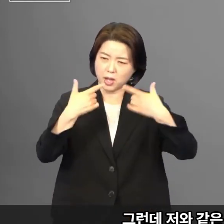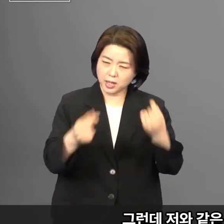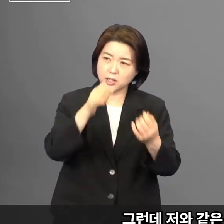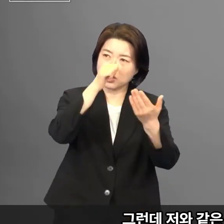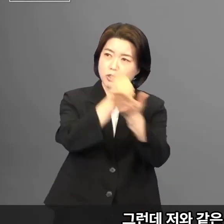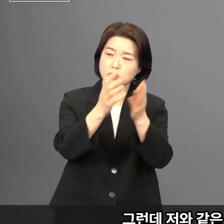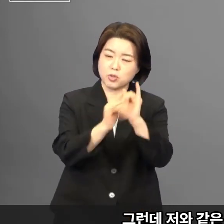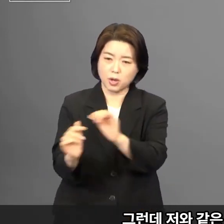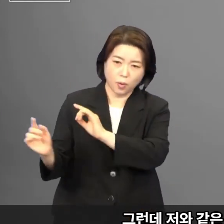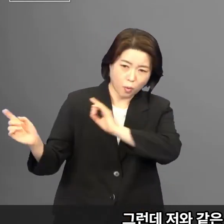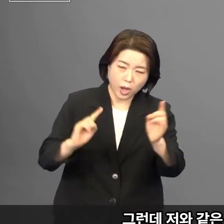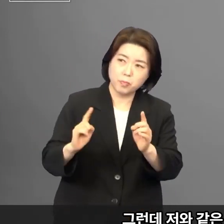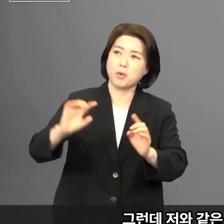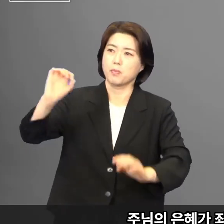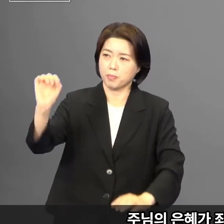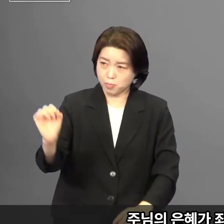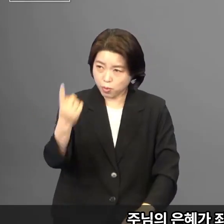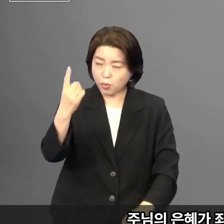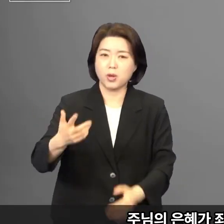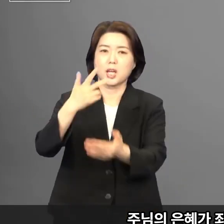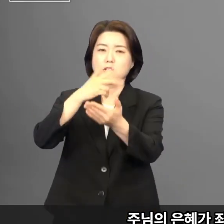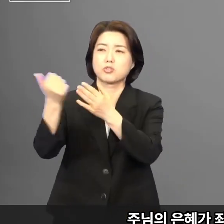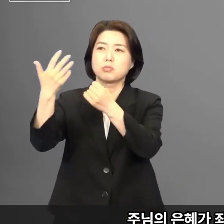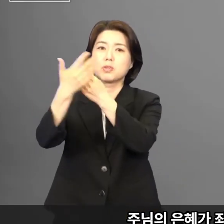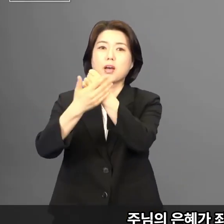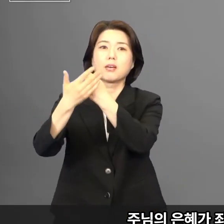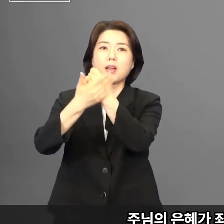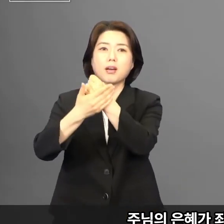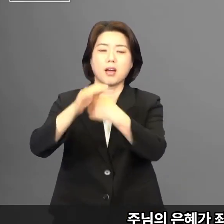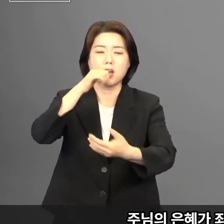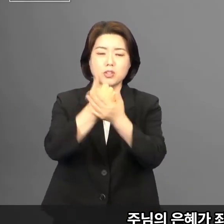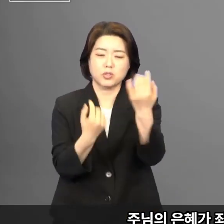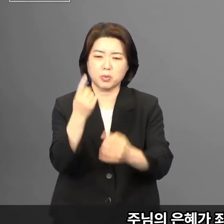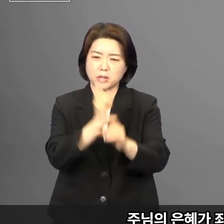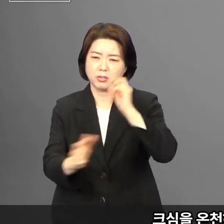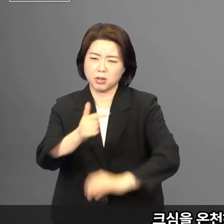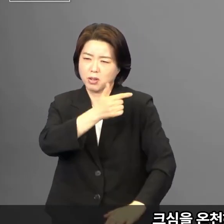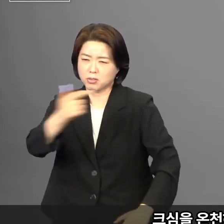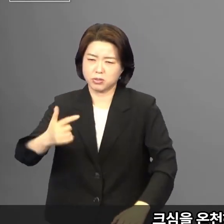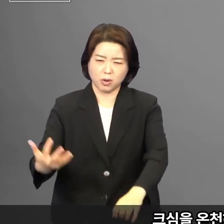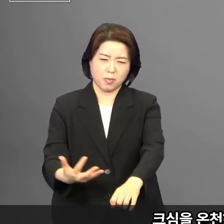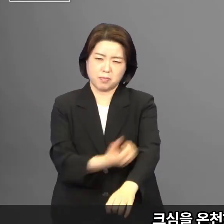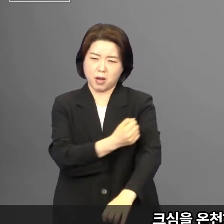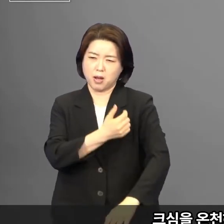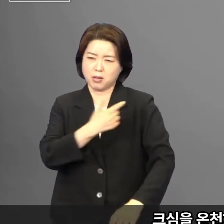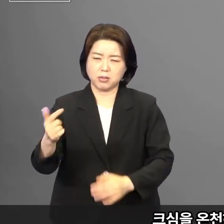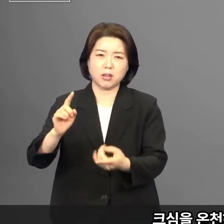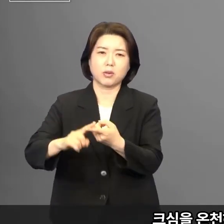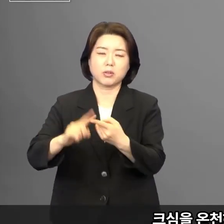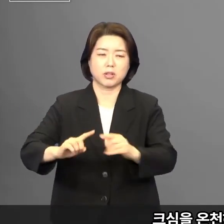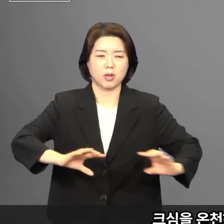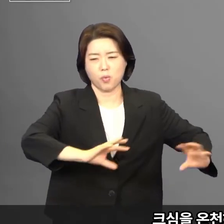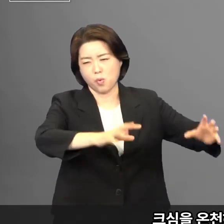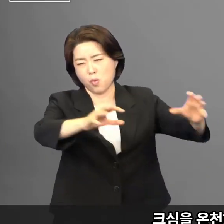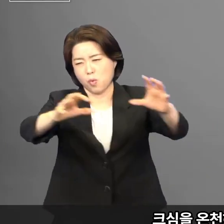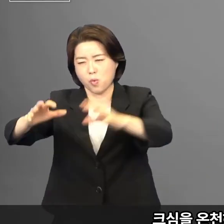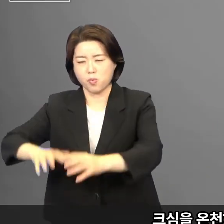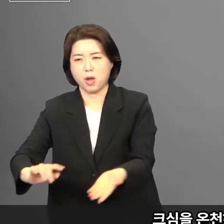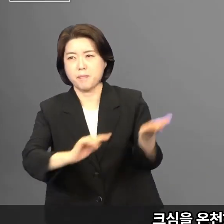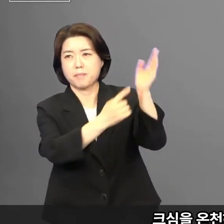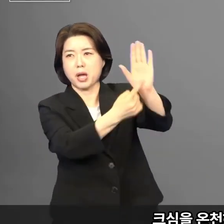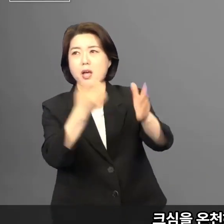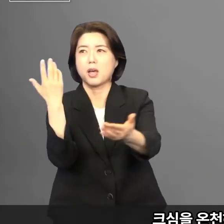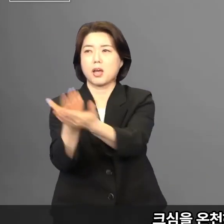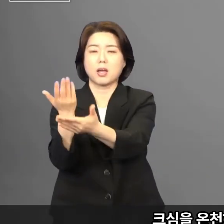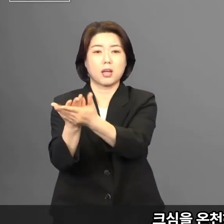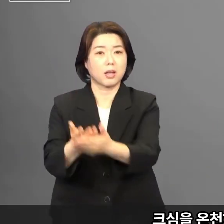죄인을 회복시키심으로 주님의 은혜가 죄보다 훨씬 더 강력하고 크심을 온 천하에